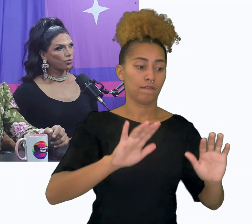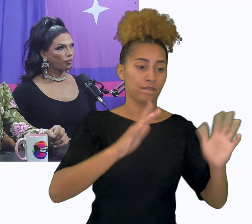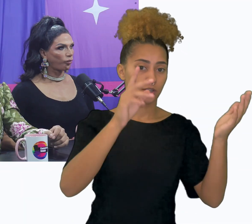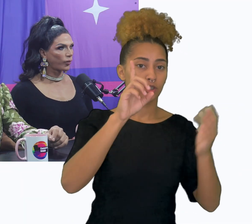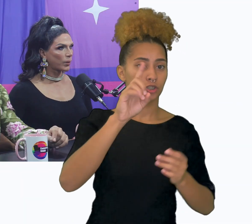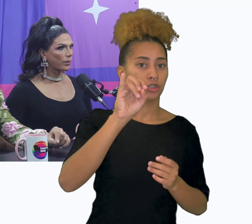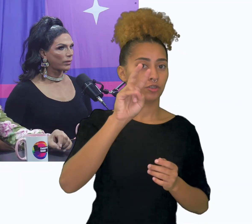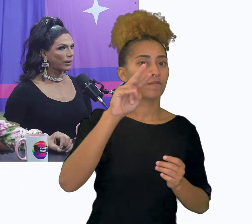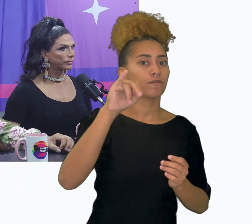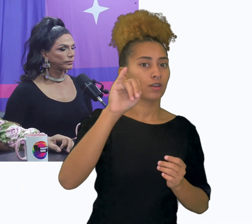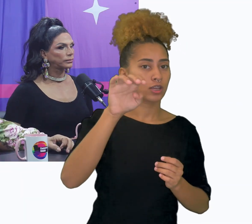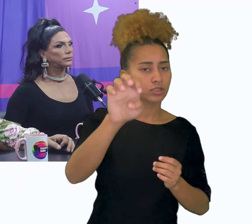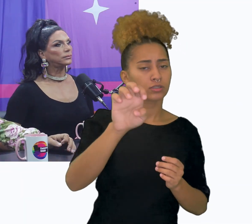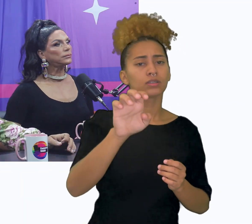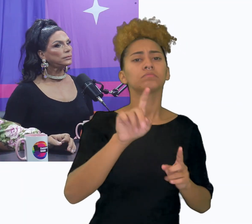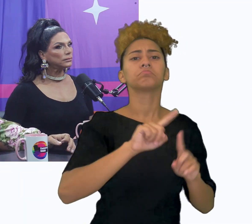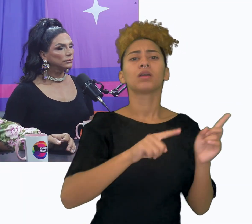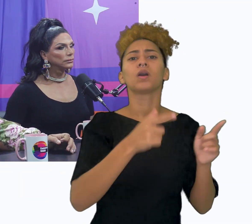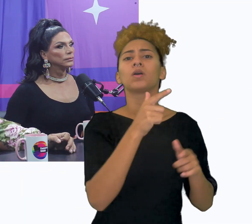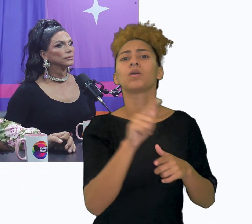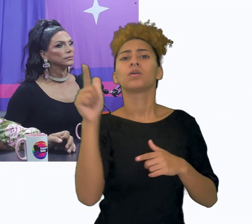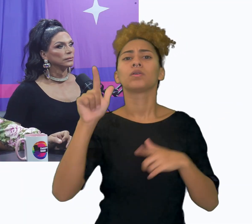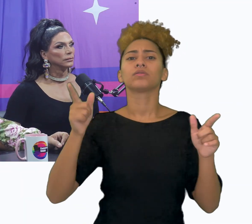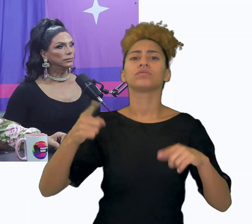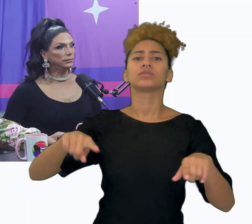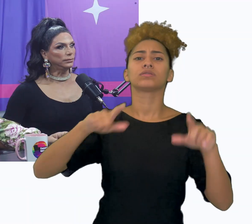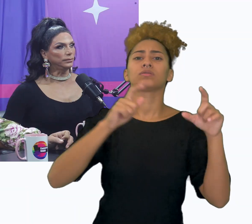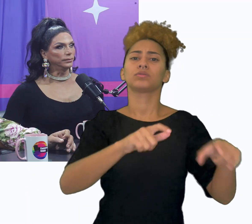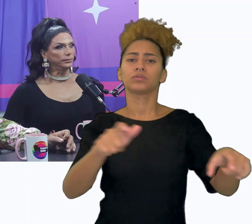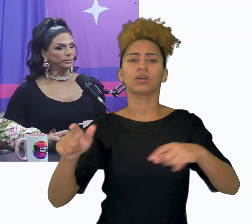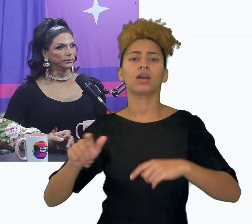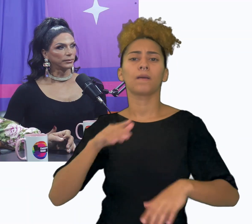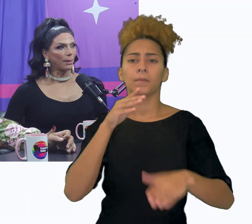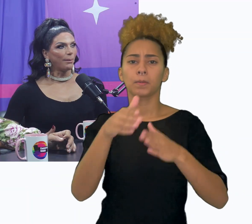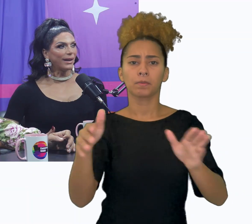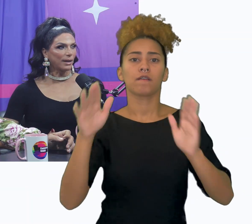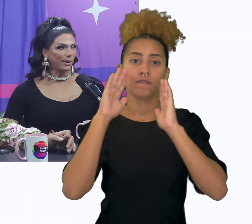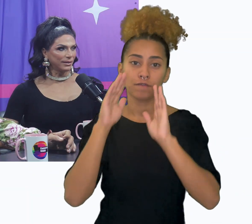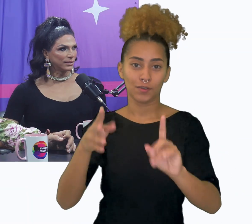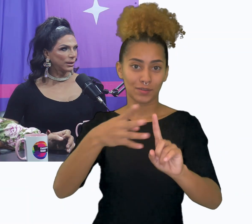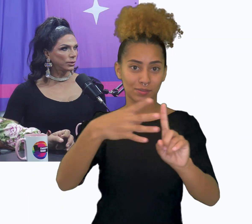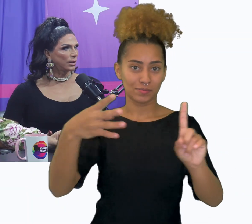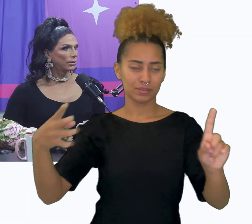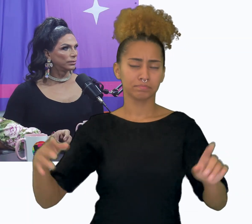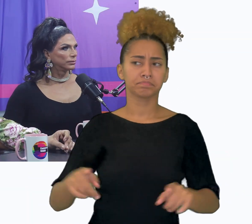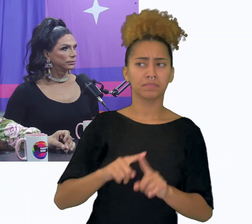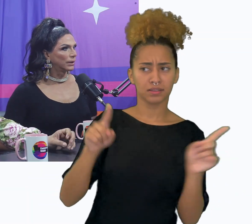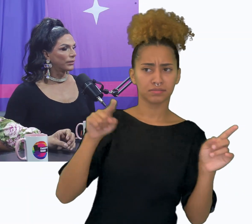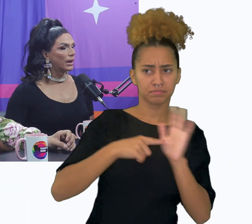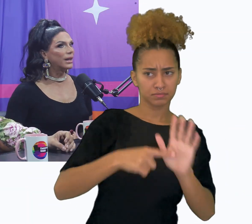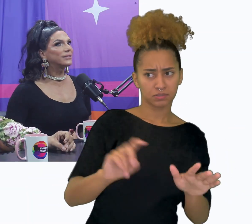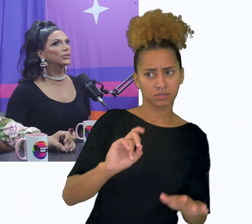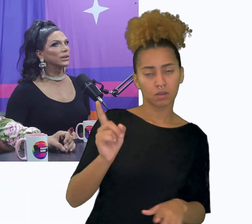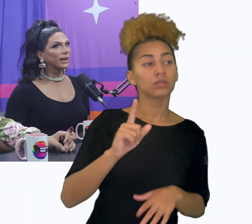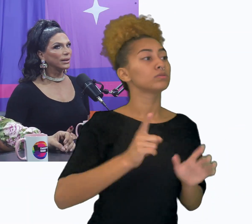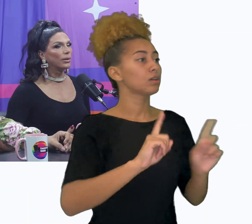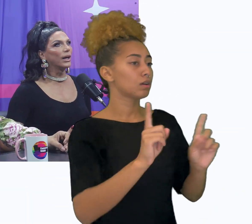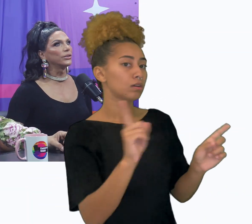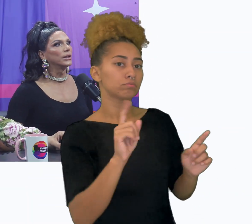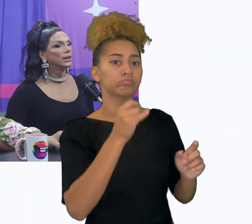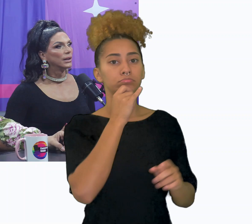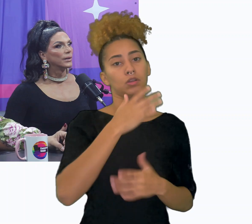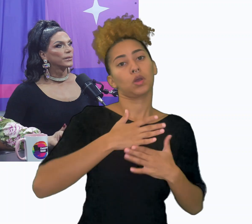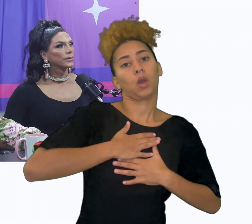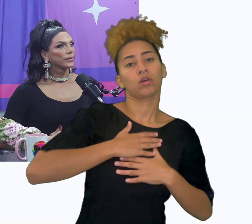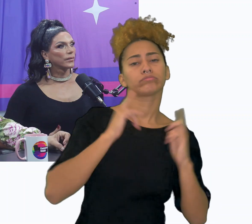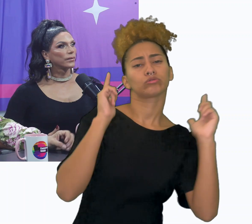outros lugares de Fortaleza que vocês andavam, frequentavam, que eram gays, LGBT? Mais se apresentando ou não? Não. Antes de andar na O que boate...